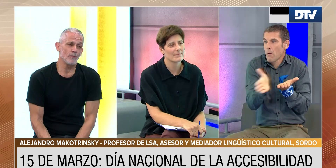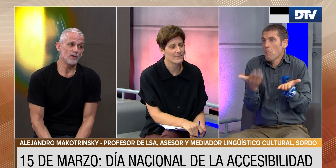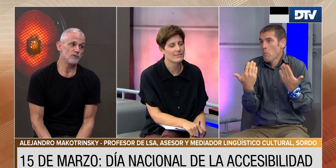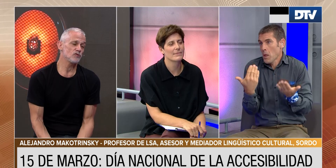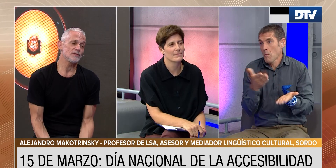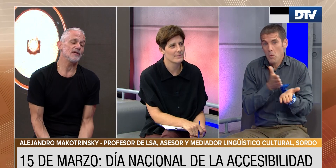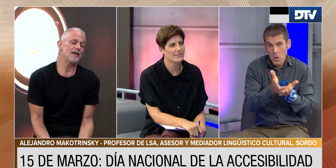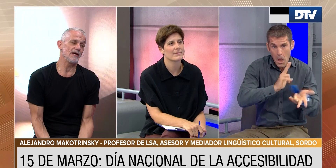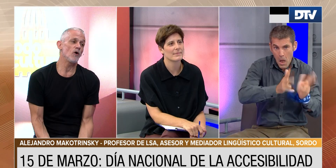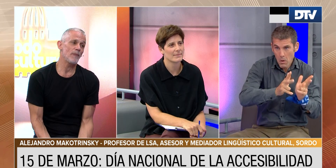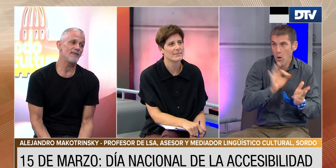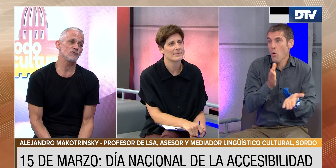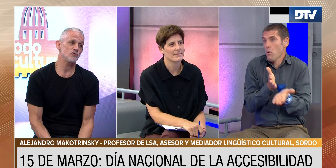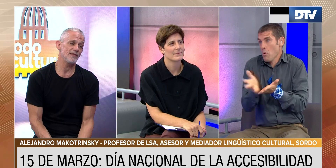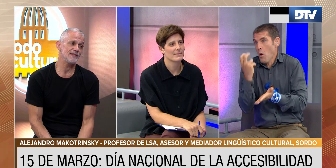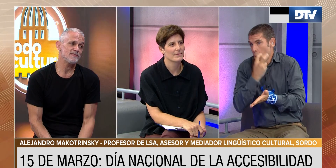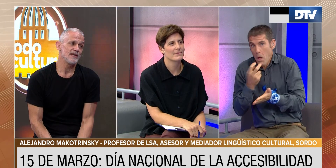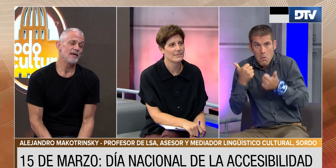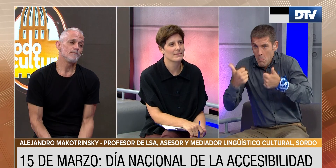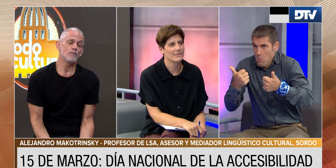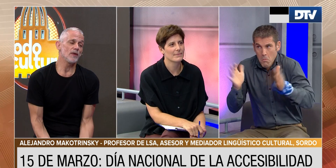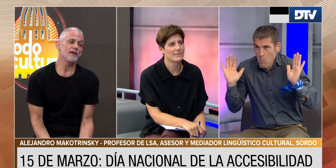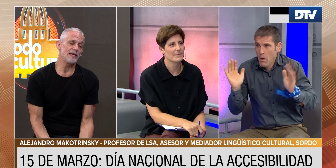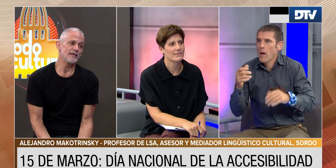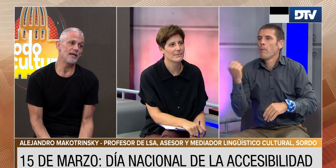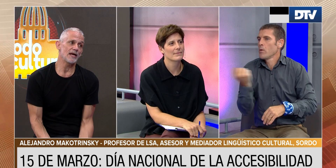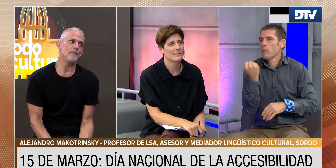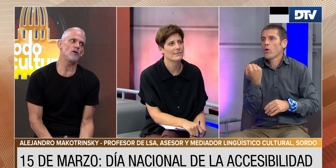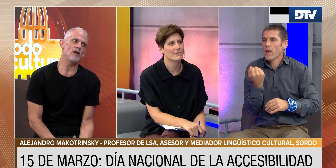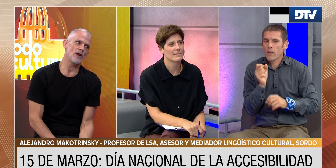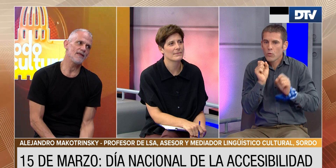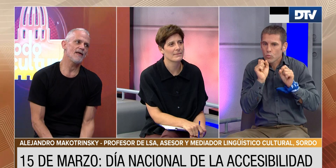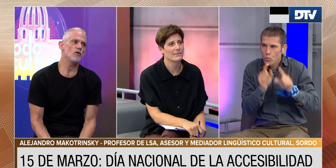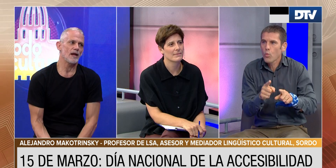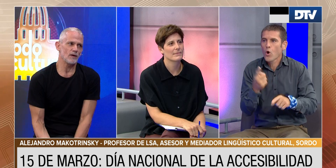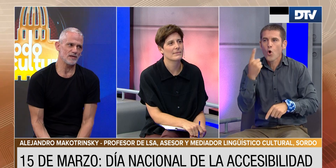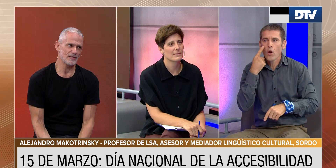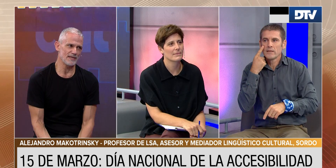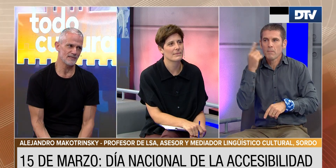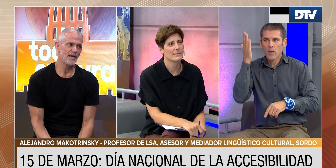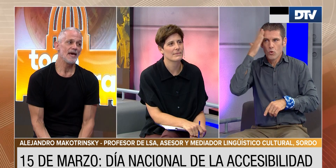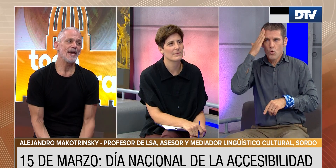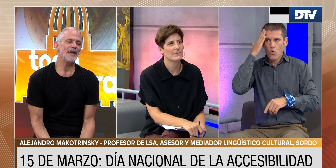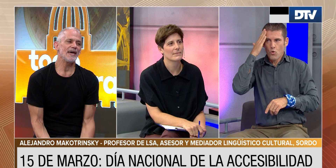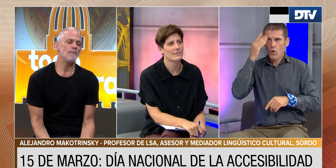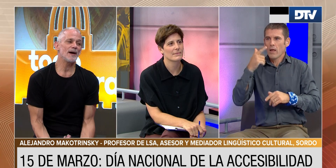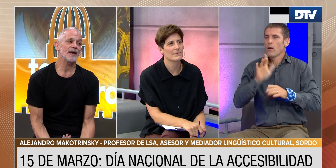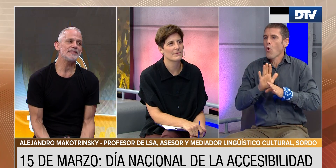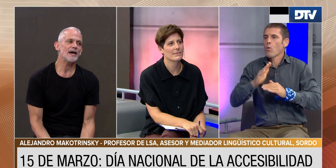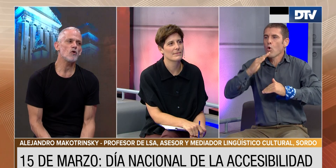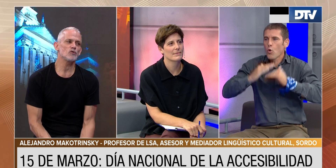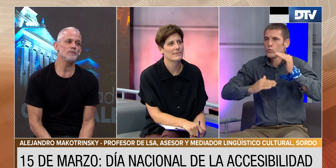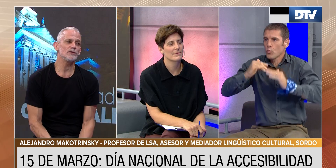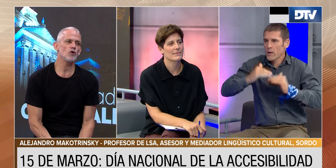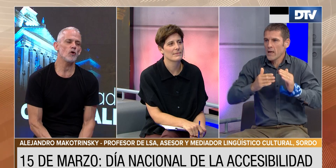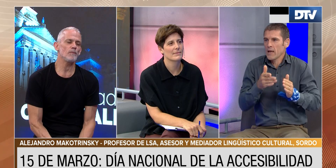como corresponde. Entonces, los padres oyentes pueden elegir el camino de la oralidad o de la lengua de señas. Para que